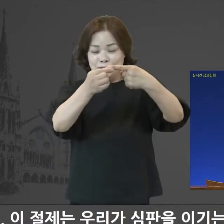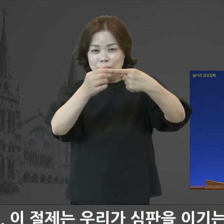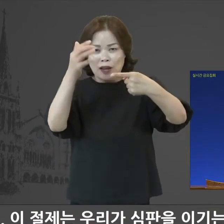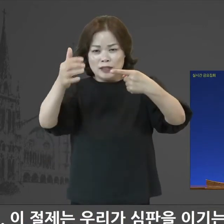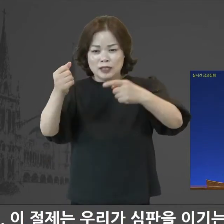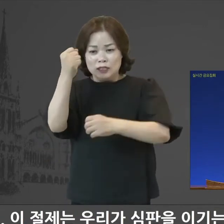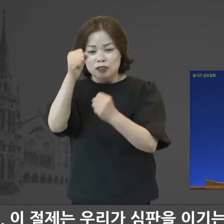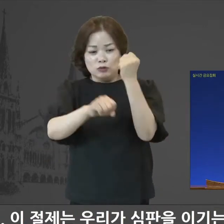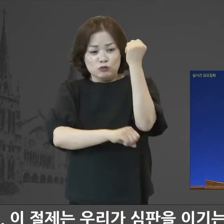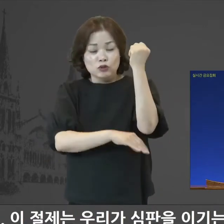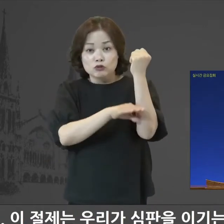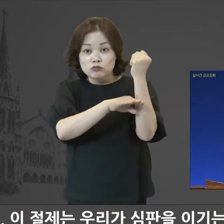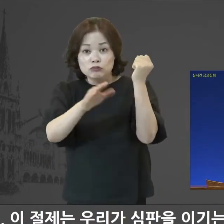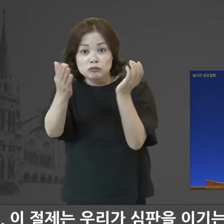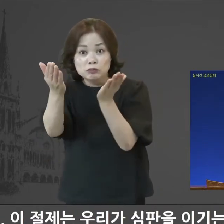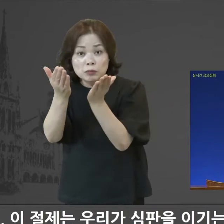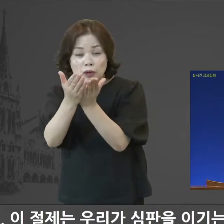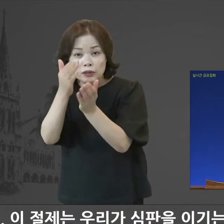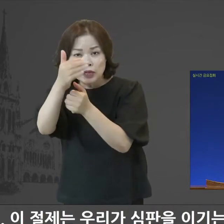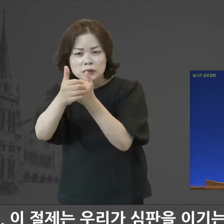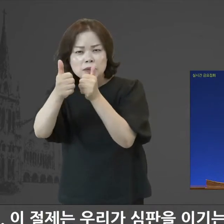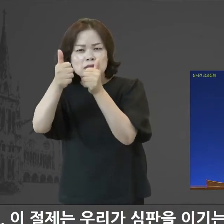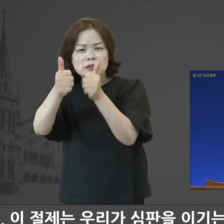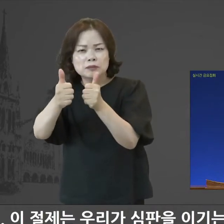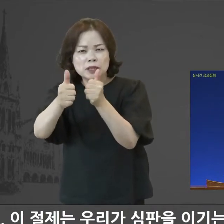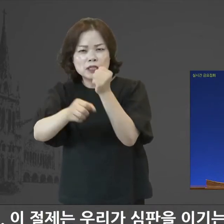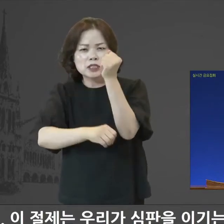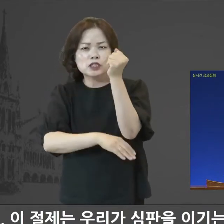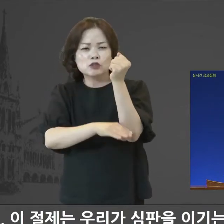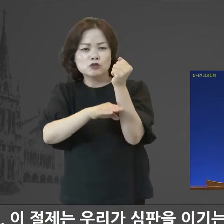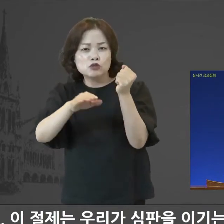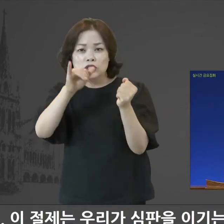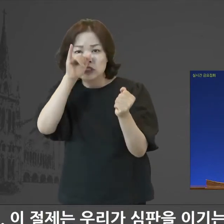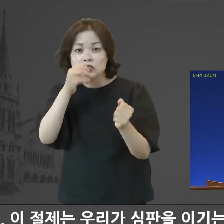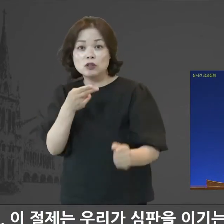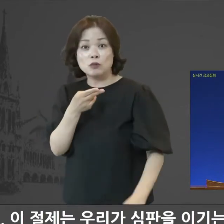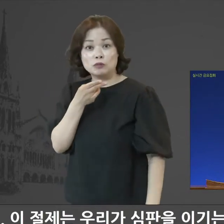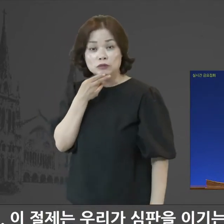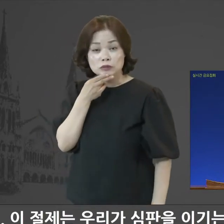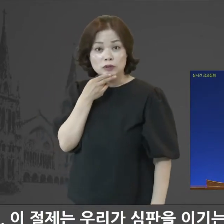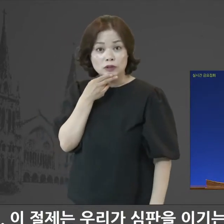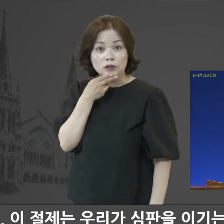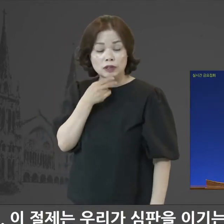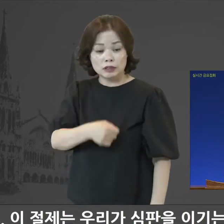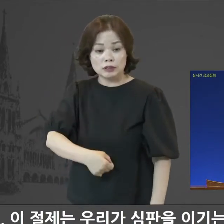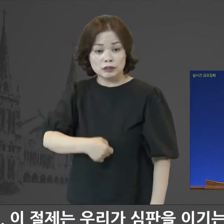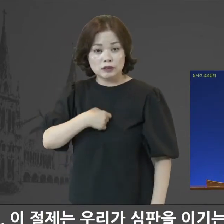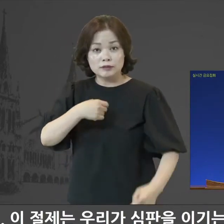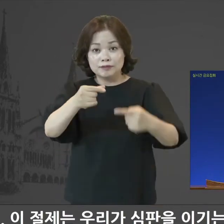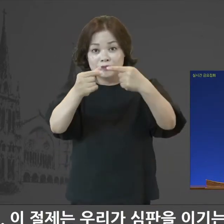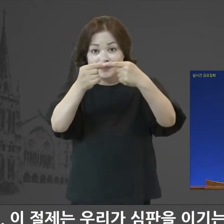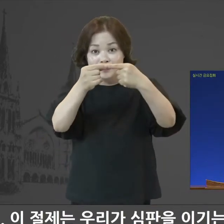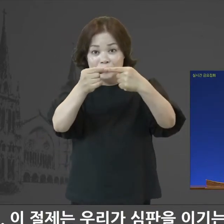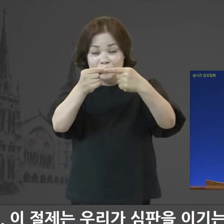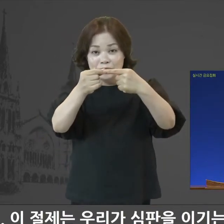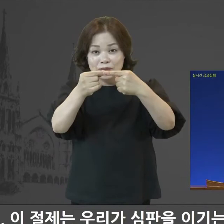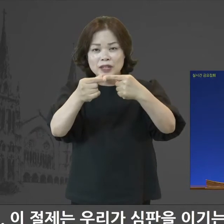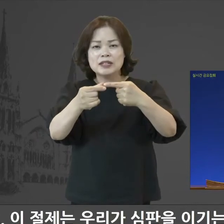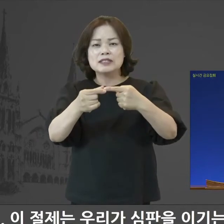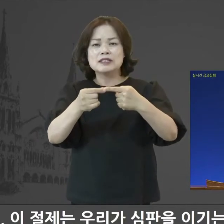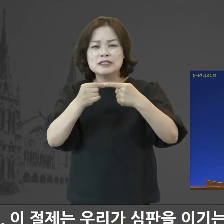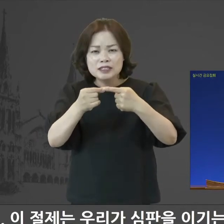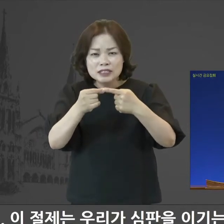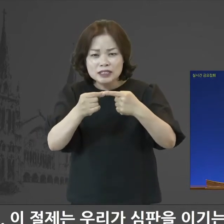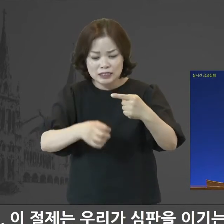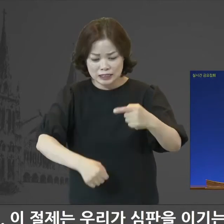기준 맞으면 되는 겁니다. 이게 심판이 하나님의 기준이 있느냐 없느냐 판단하는 거거든요. 그러니까 의가 제일 먼저예요. 근데 의를